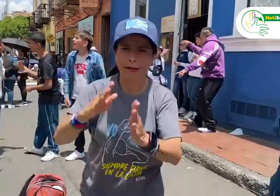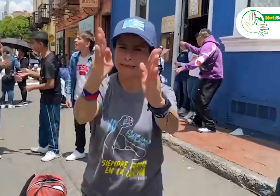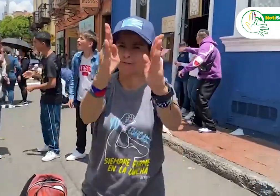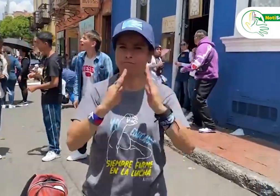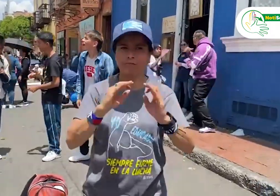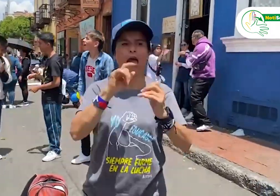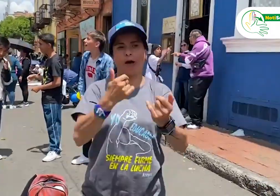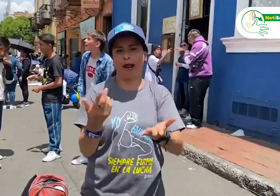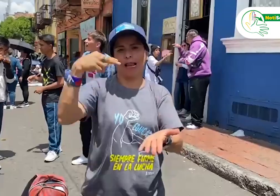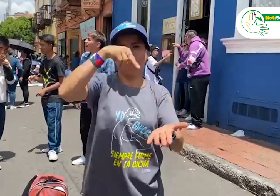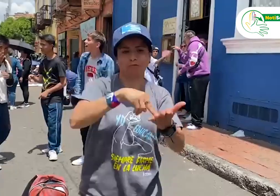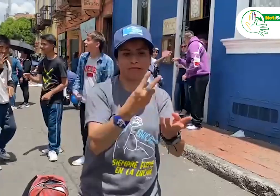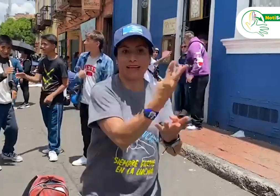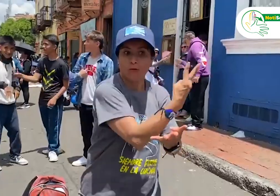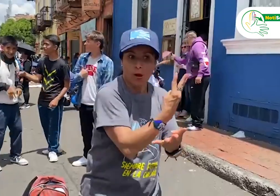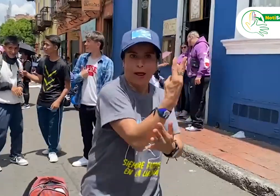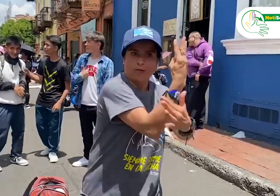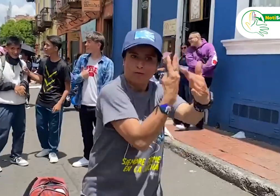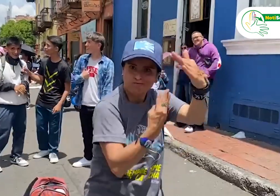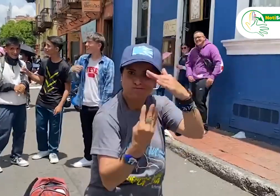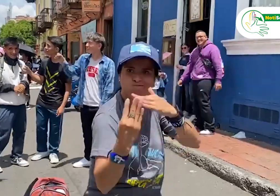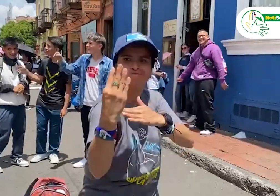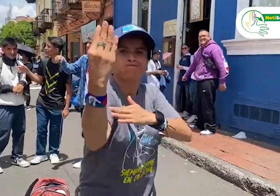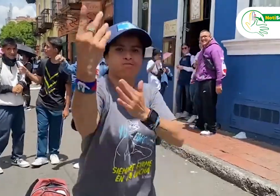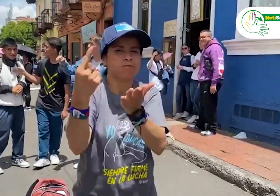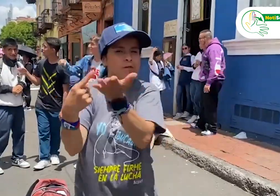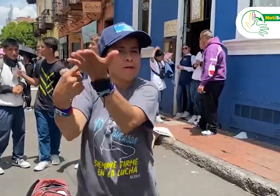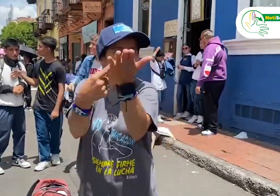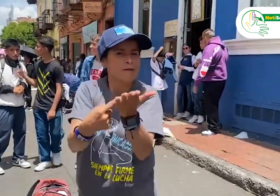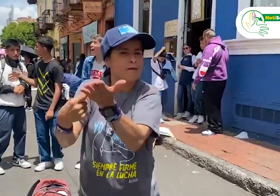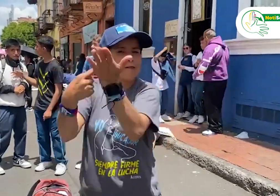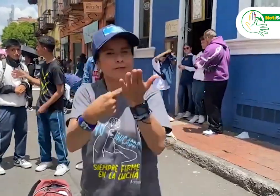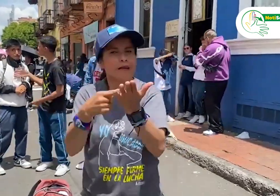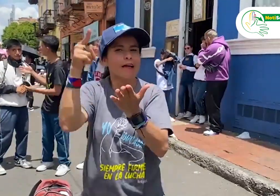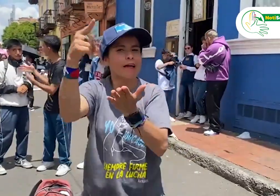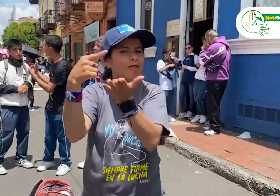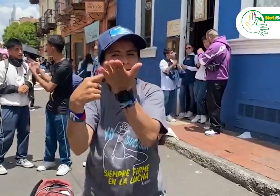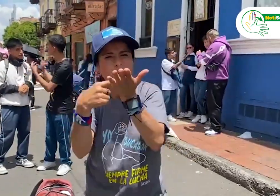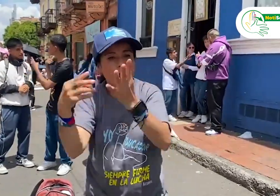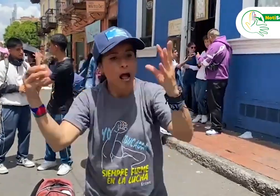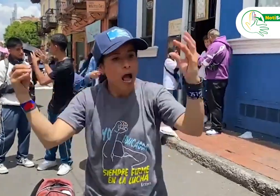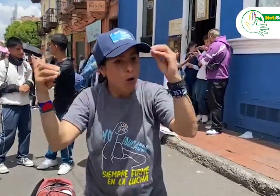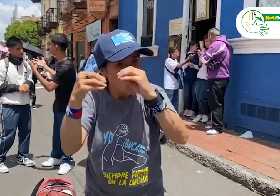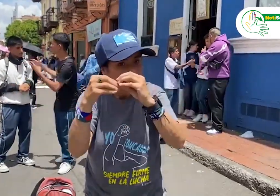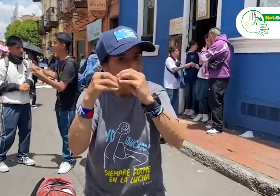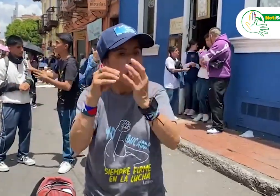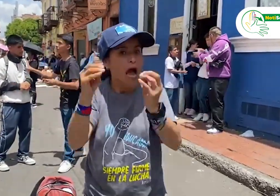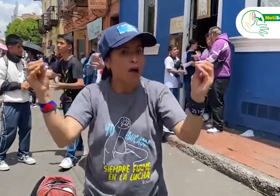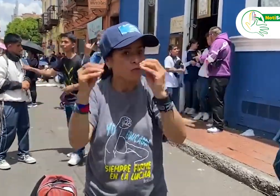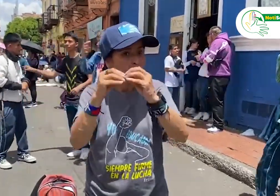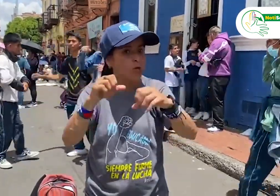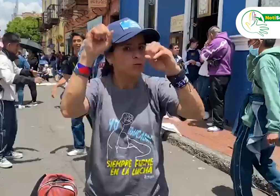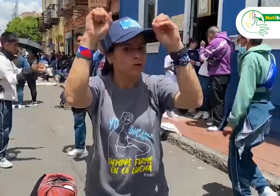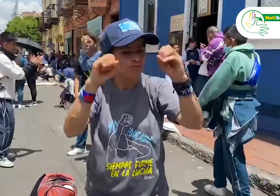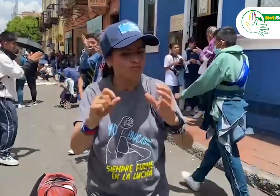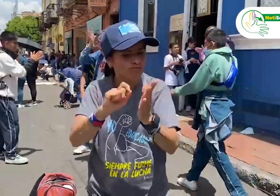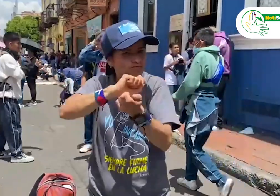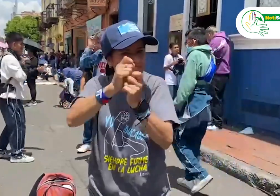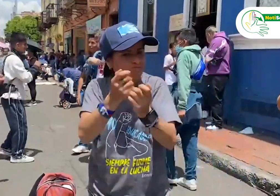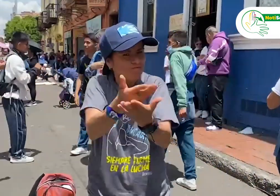muchos años, y hacen gestión a través de cartas y demás, y no les han puesto atención, entonces estos cuatro representantes están ahorita hablando para llegar a acuerdos,